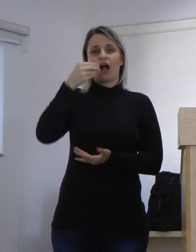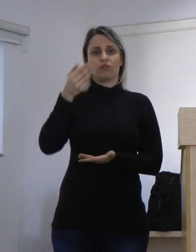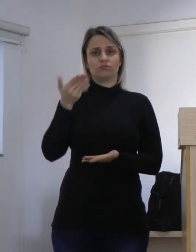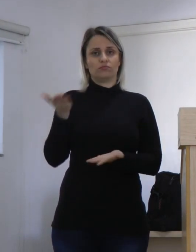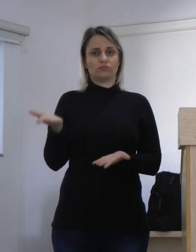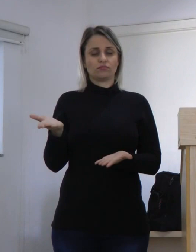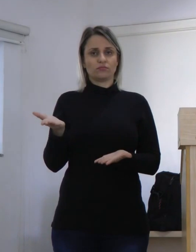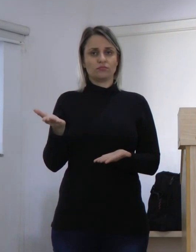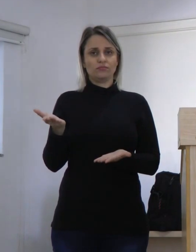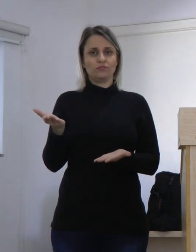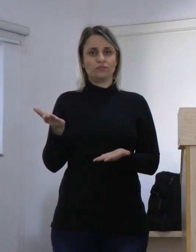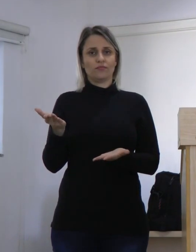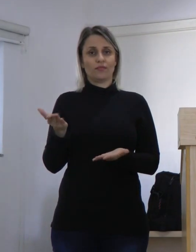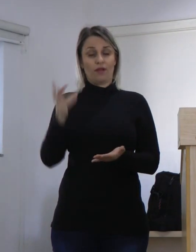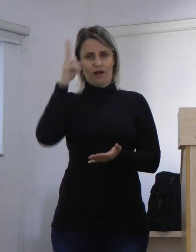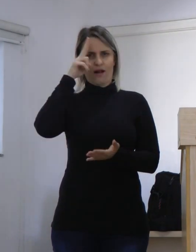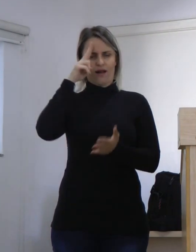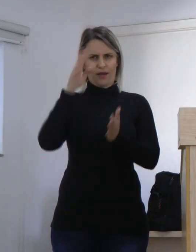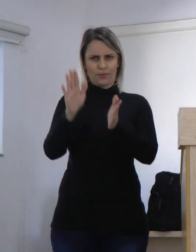lembram do livro Nosso Lar?